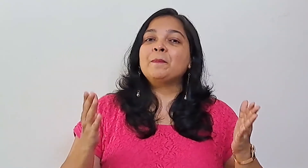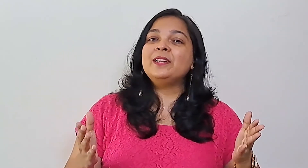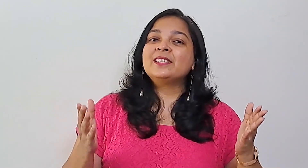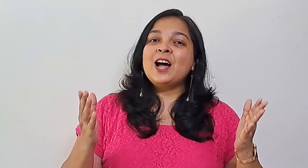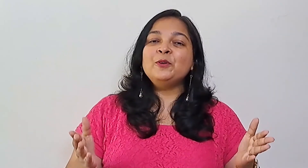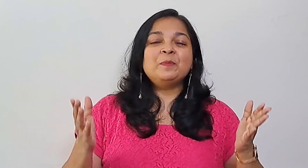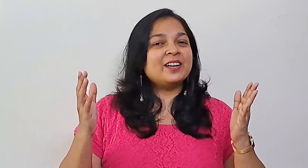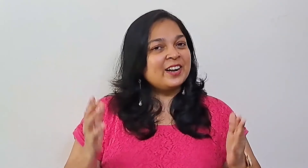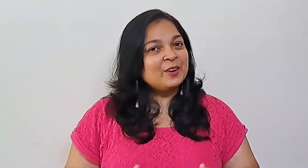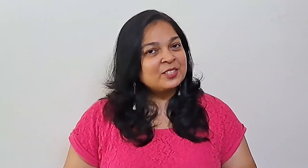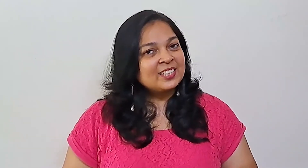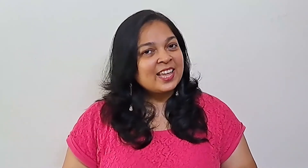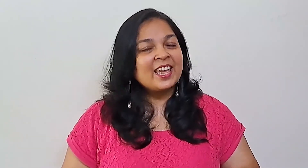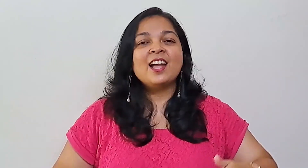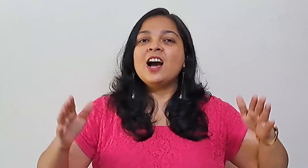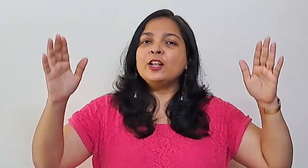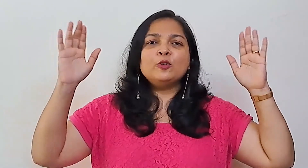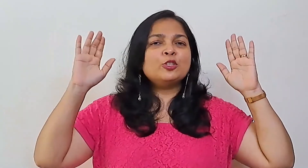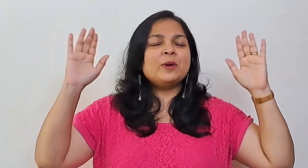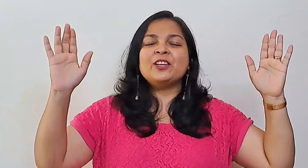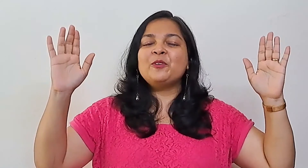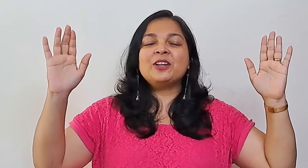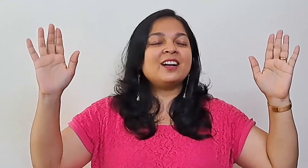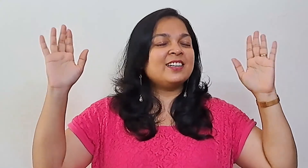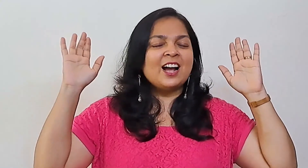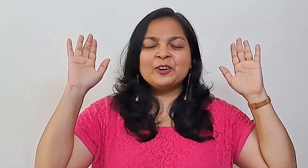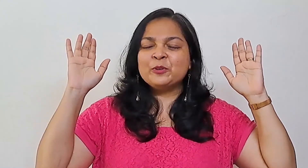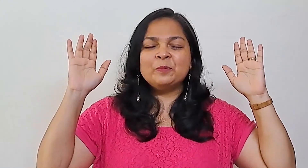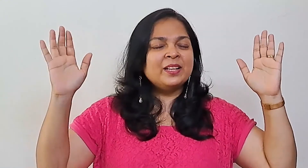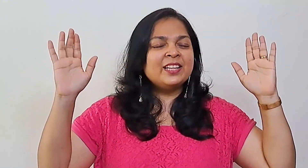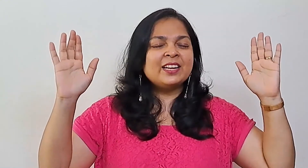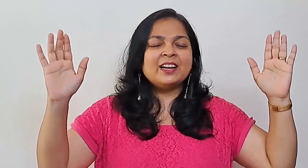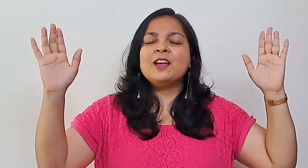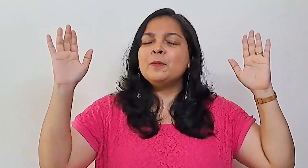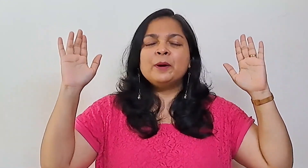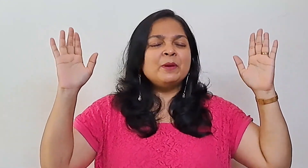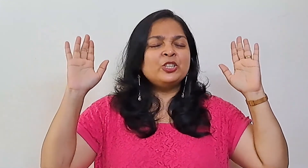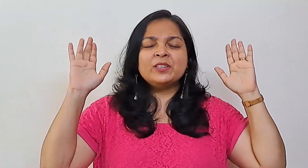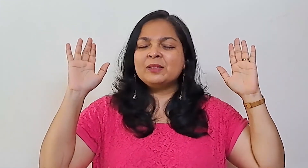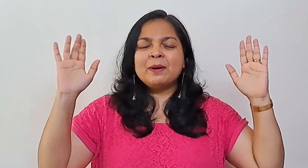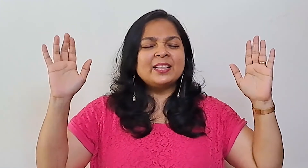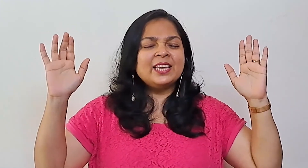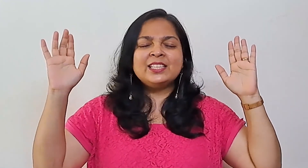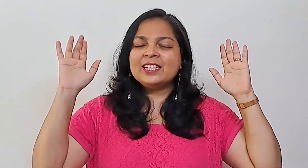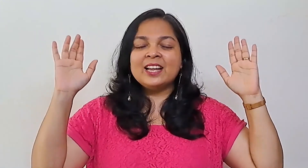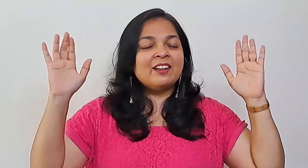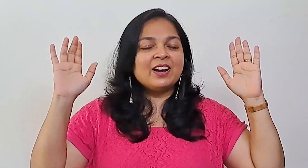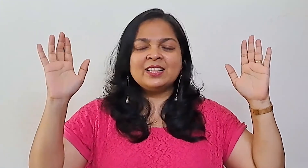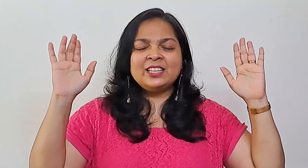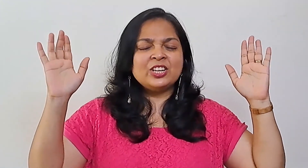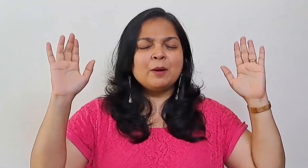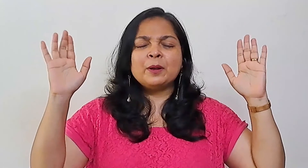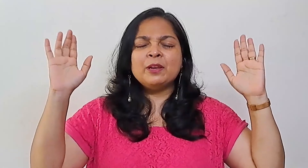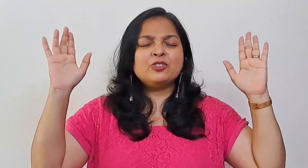ਤੁਸੀਂ ਆਪਣੇ ਸਥਾਨ 'ਤੇ ਖੜ੍ਹੇ ਹੋ ਸਕਦੇ ਹੋ, ਹੱਥਾਂ ਨੂੰ ਸਵਰਗ ਵੱਲ ਉਠਾ ਕੇ, ਅੱਖਾਂ ਨੂੰ ਬੰਦ ਕਰਕੇ ਪਰਮੇਸ਼ਵਰ ਦੇ ਨਾਲ ਗੱਲ ਕਰ ਸਕਦੇ